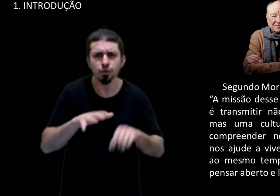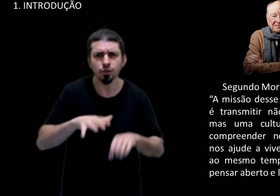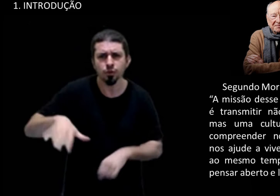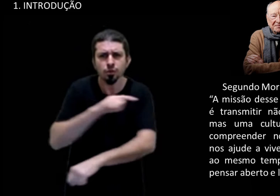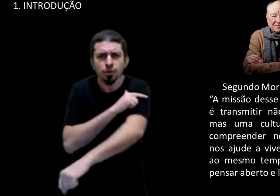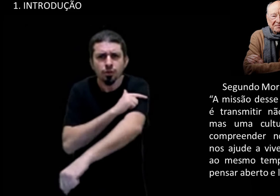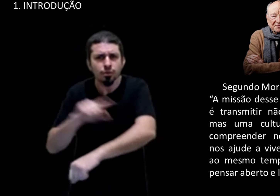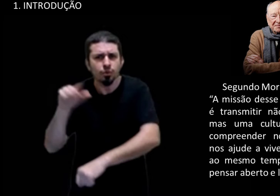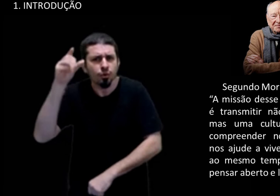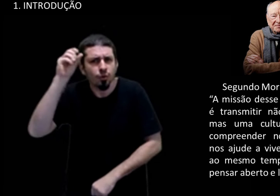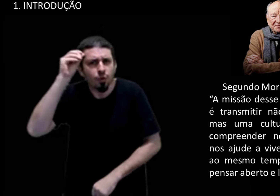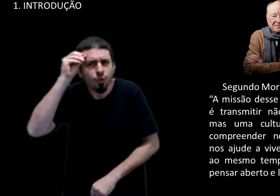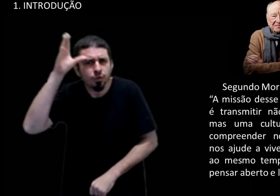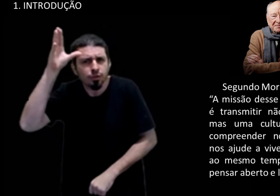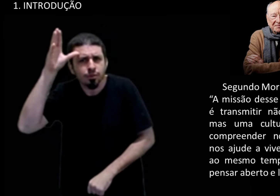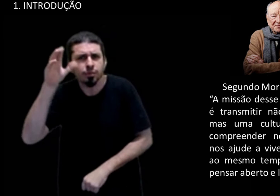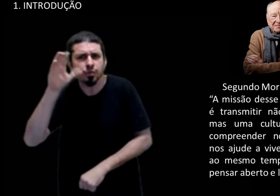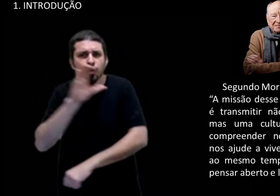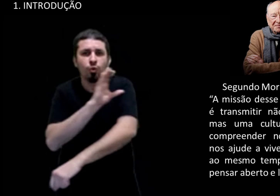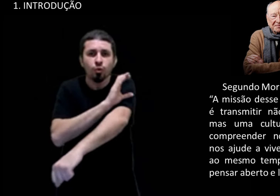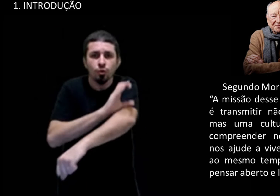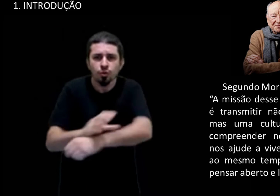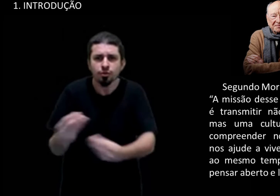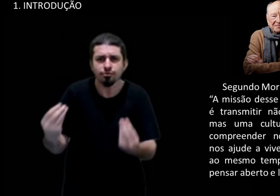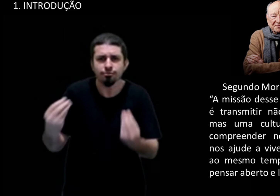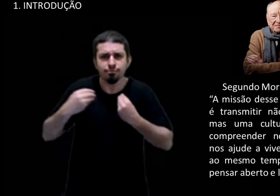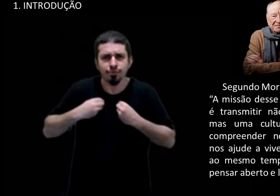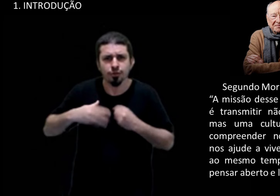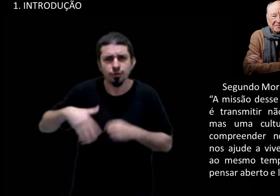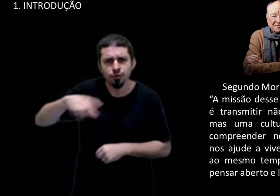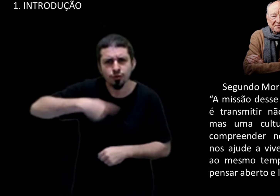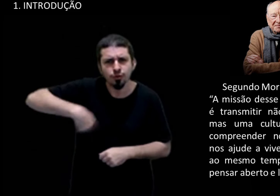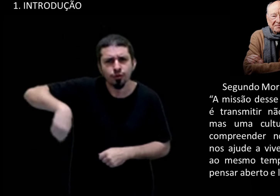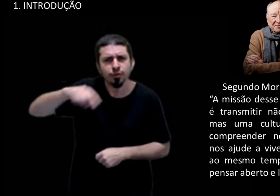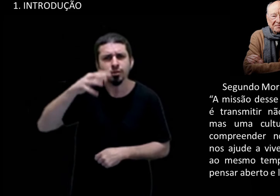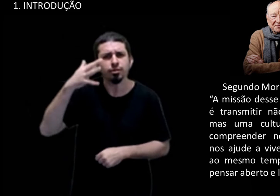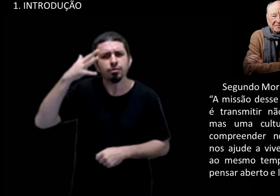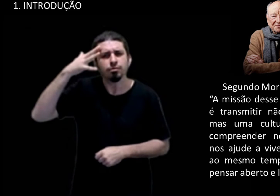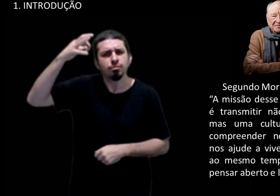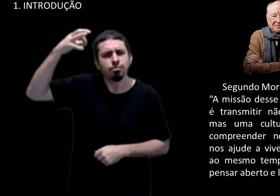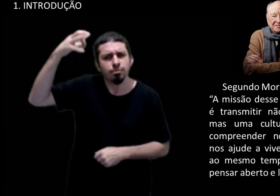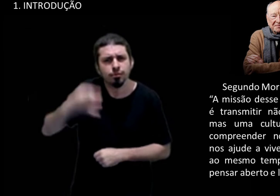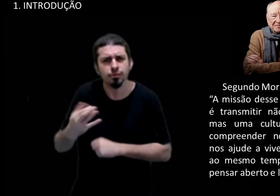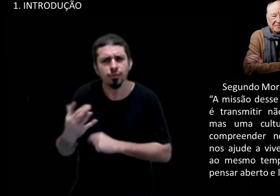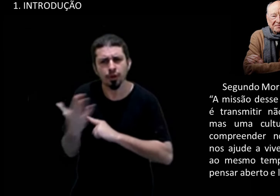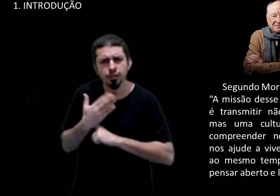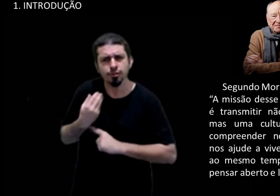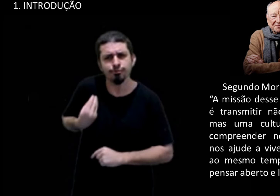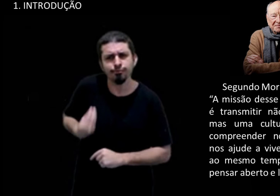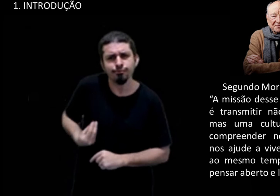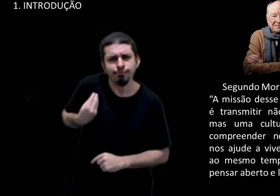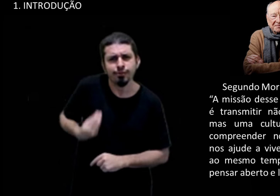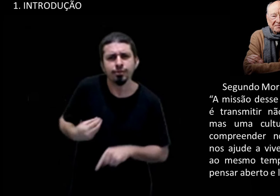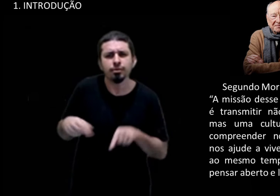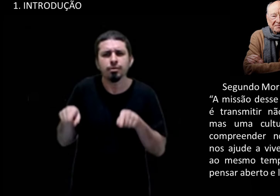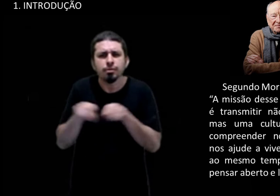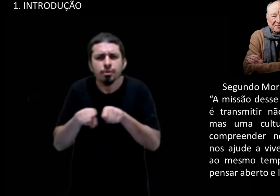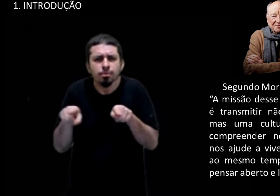mero saber, mas uma cultura que permita compreender nossa condição e nos ajude a viver e que forneça ao mesmo tempo